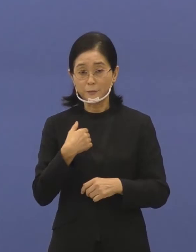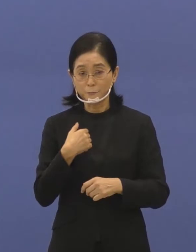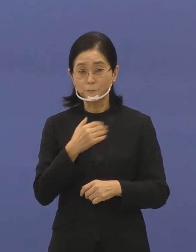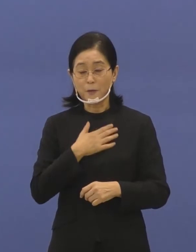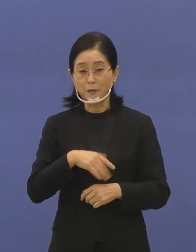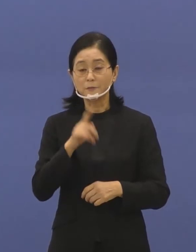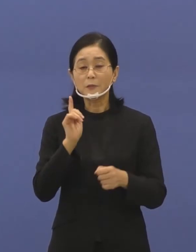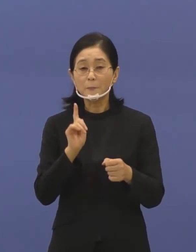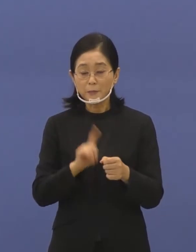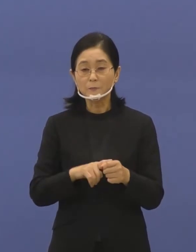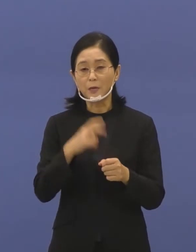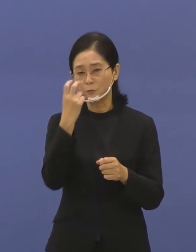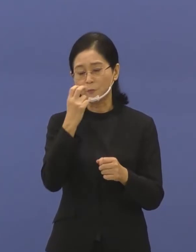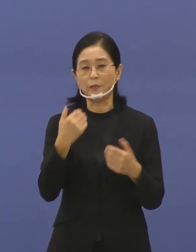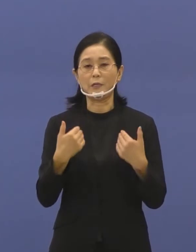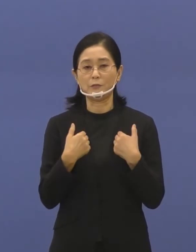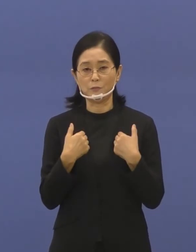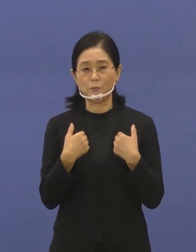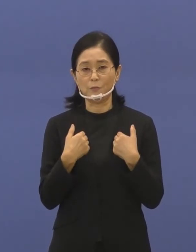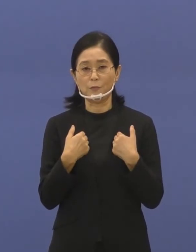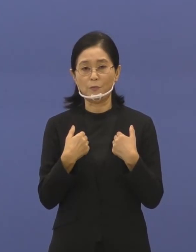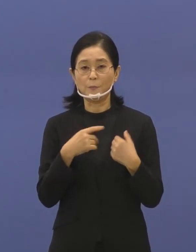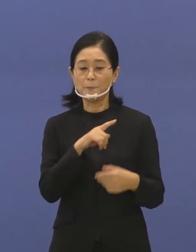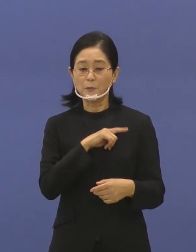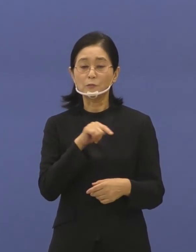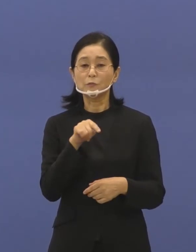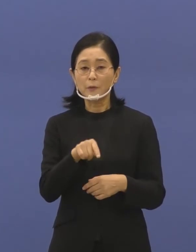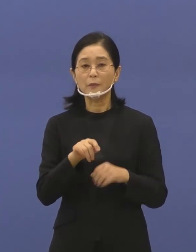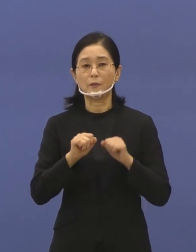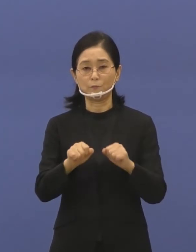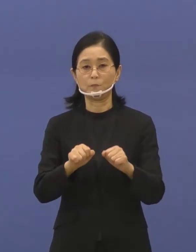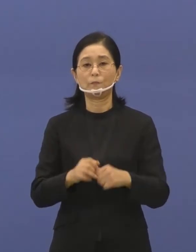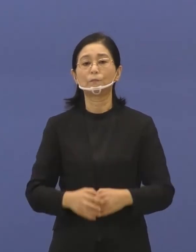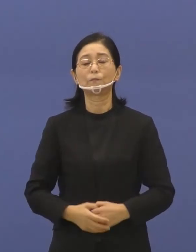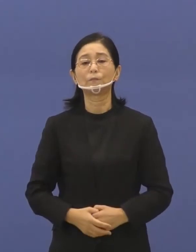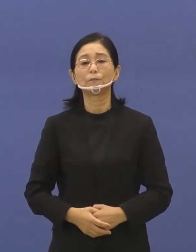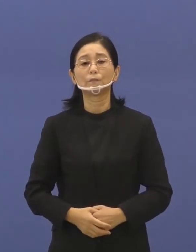りませんのでまずはその調査をしてからということだと思っています。